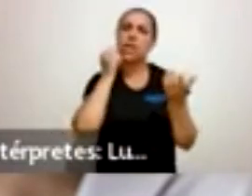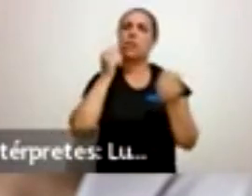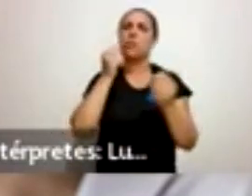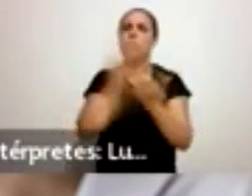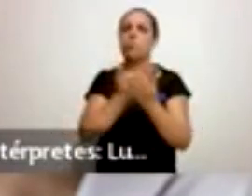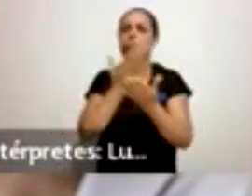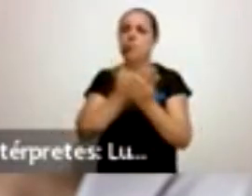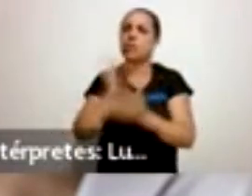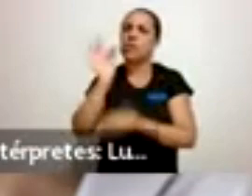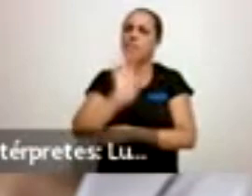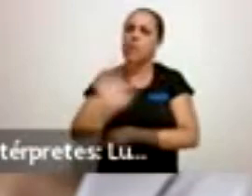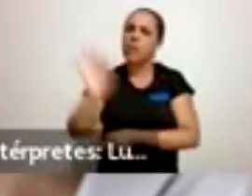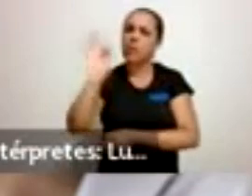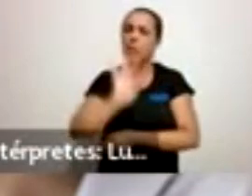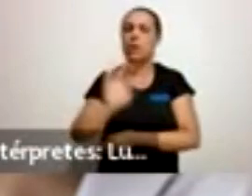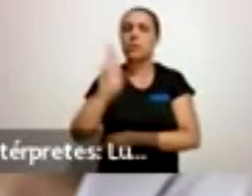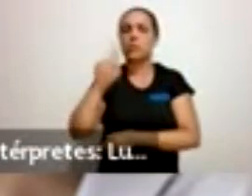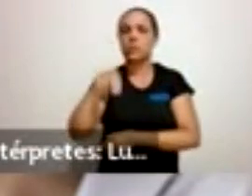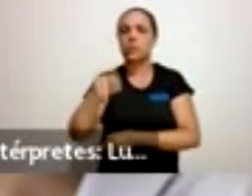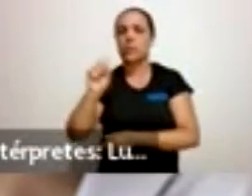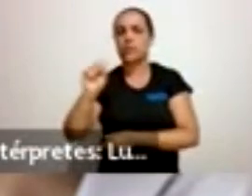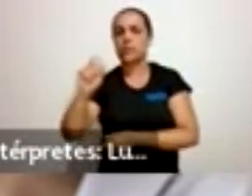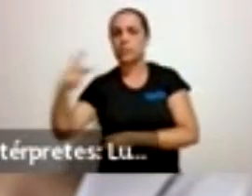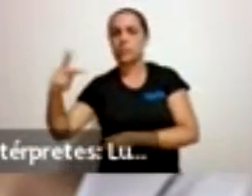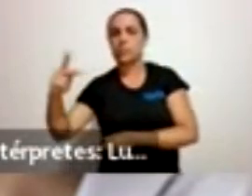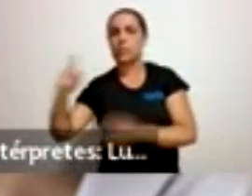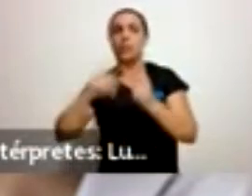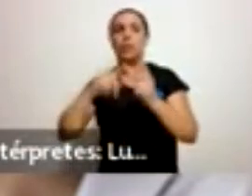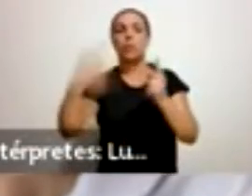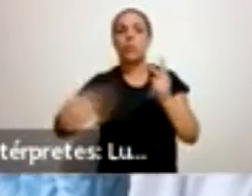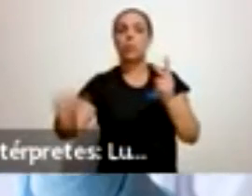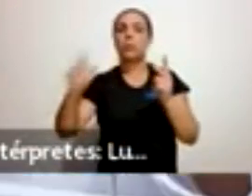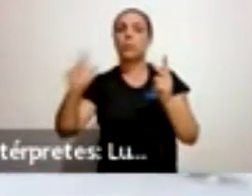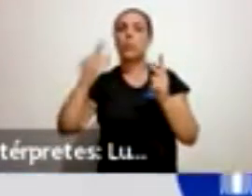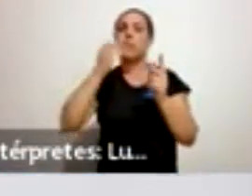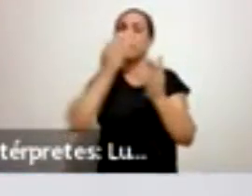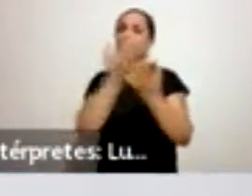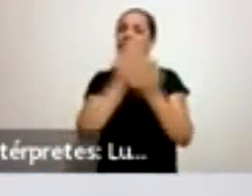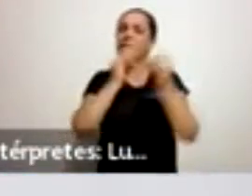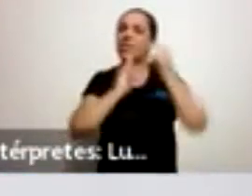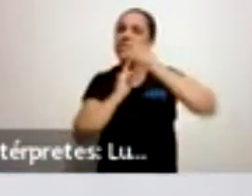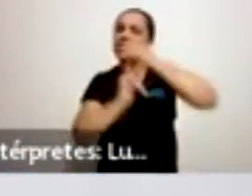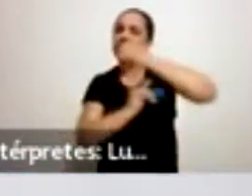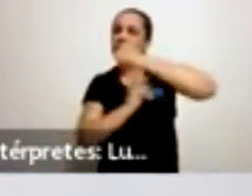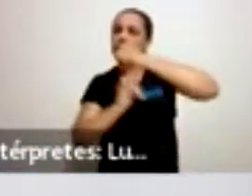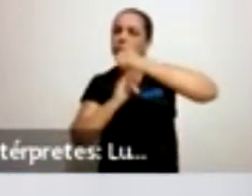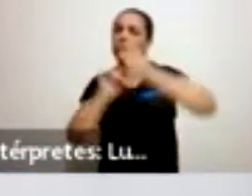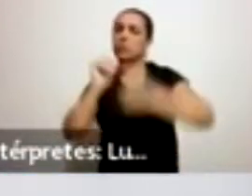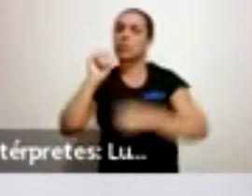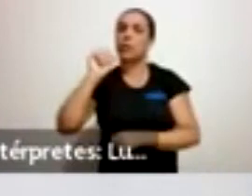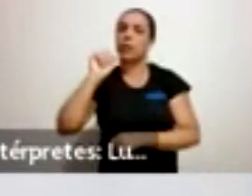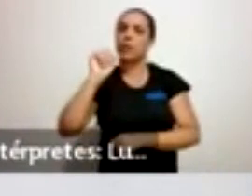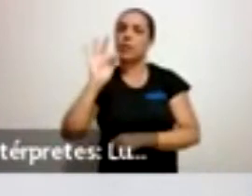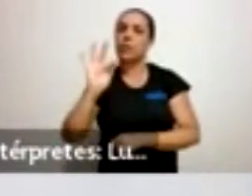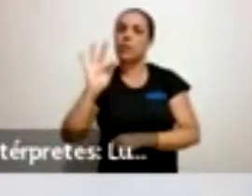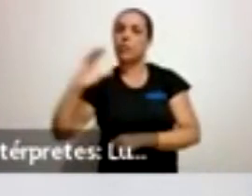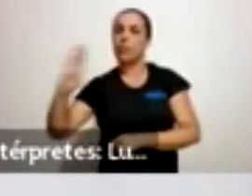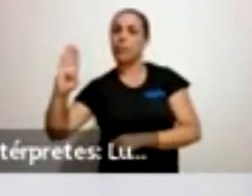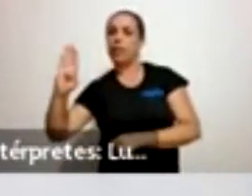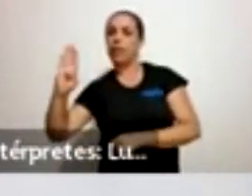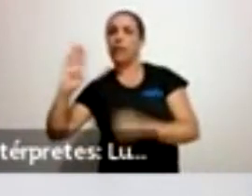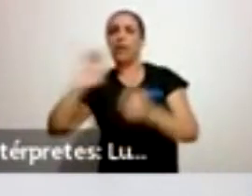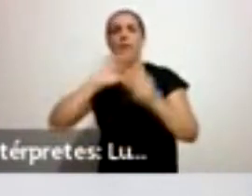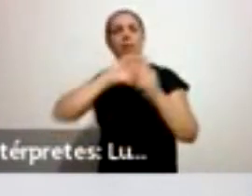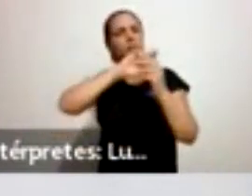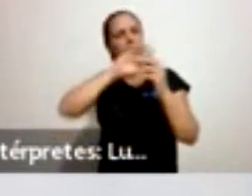comprovando a eficiência do silocimol de forma internacional. Como é o silocimol? Esse é o